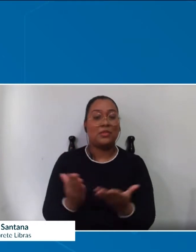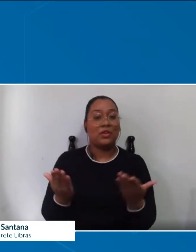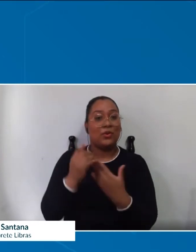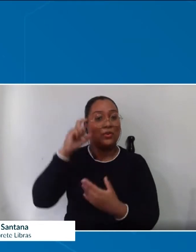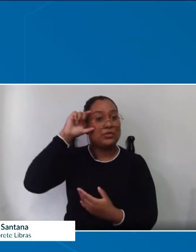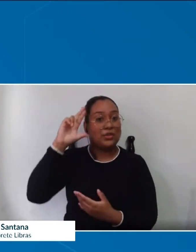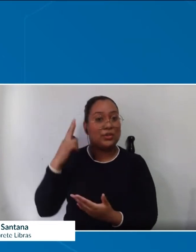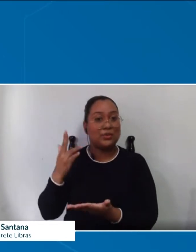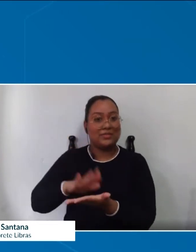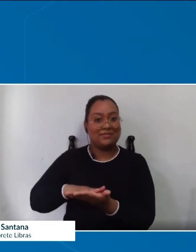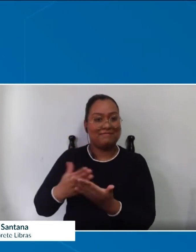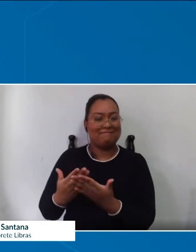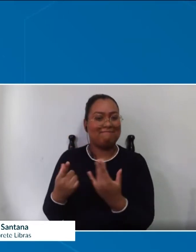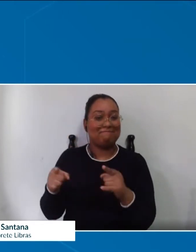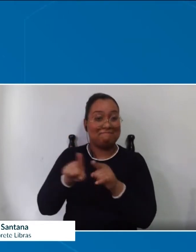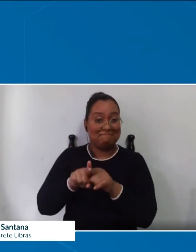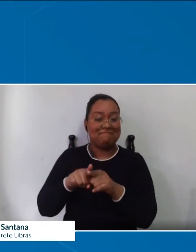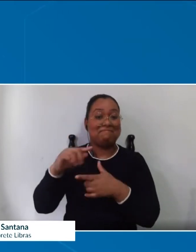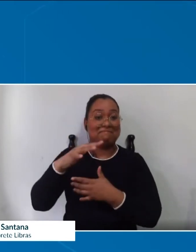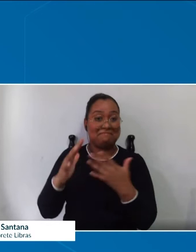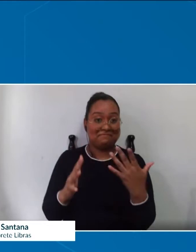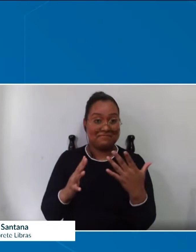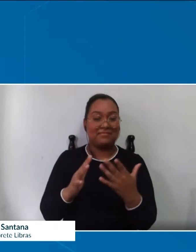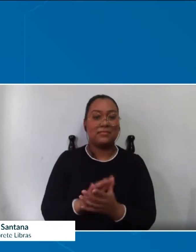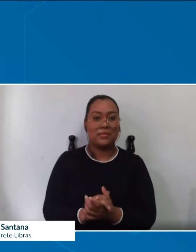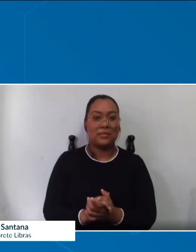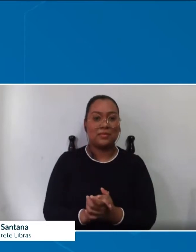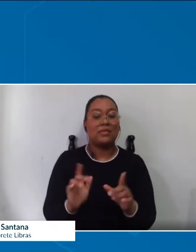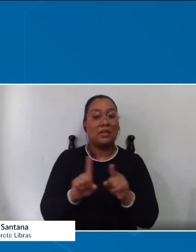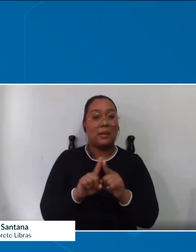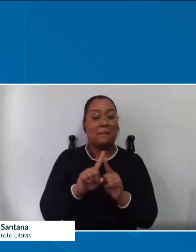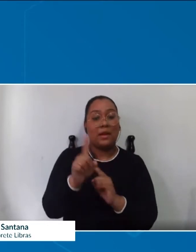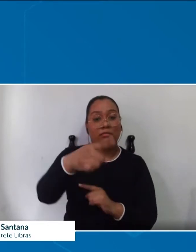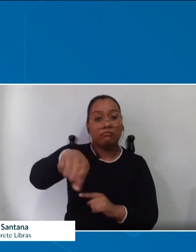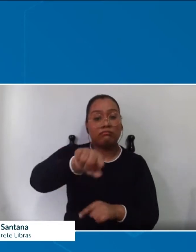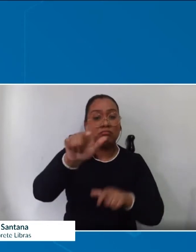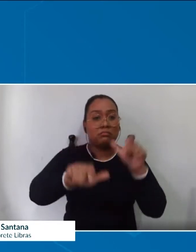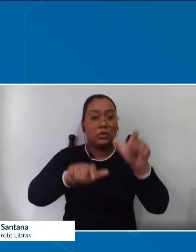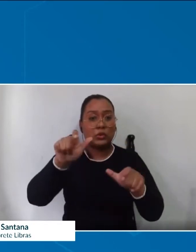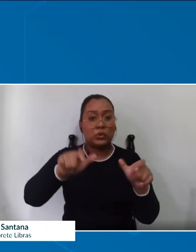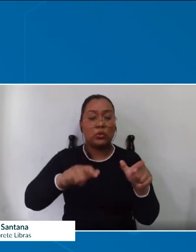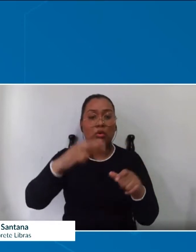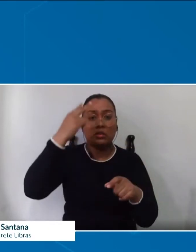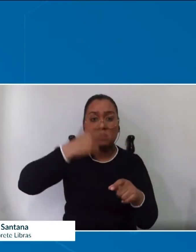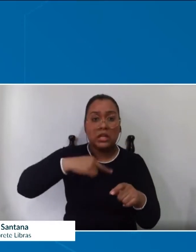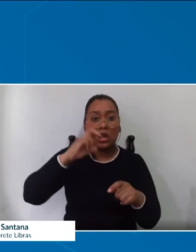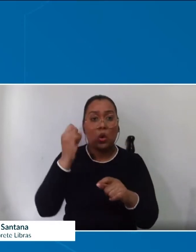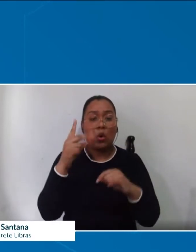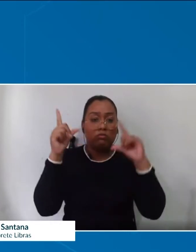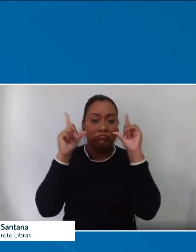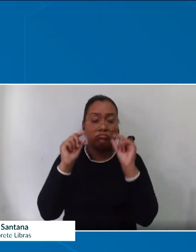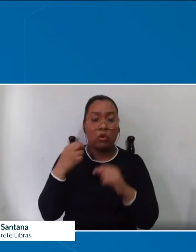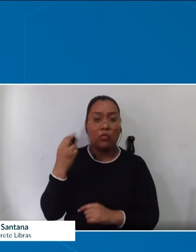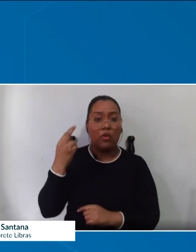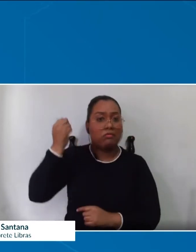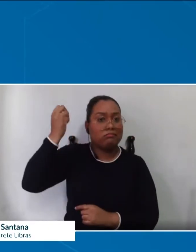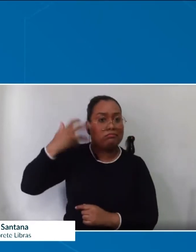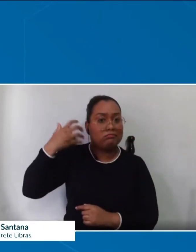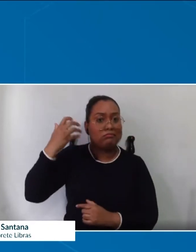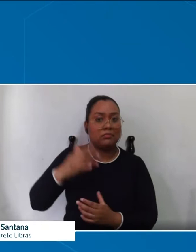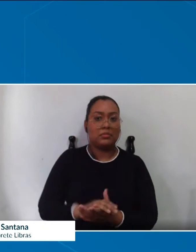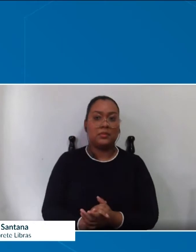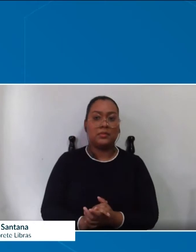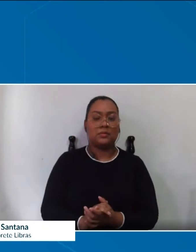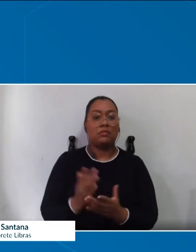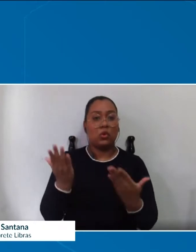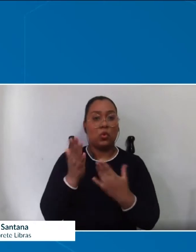1406. Estou na nossa parceira, intérprete para Libras, e para o nosso público cego ou de baixa visão, eu vou fazer a minha autodescrição. Estou apresentando o